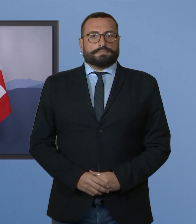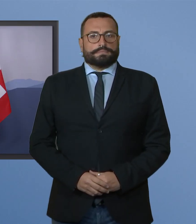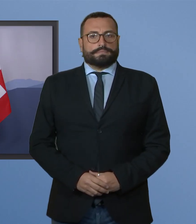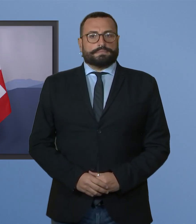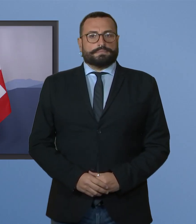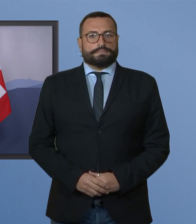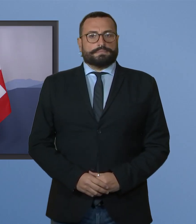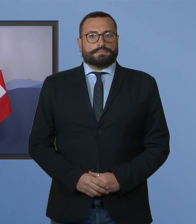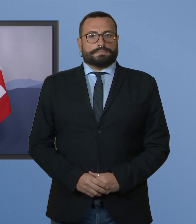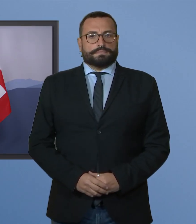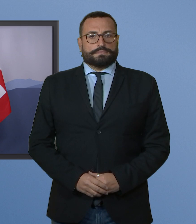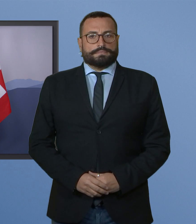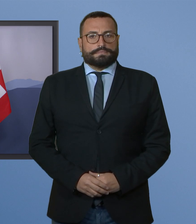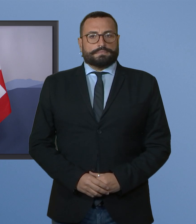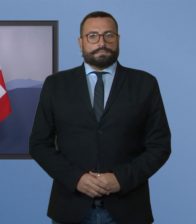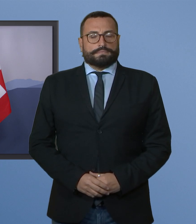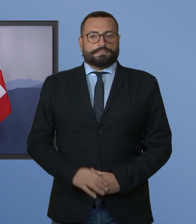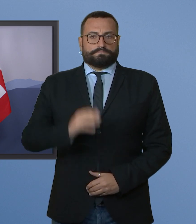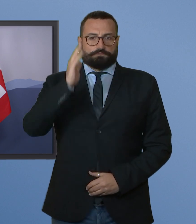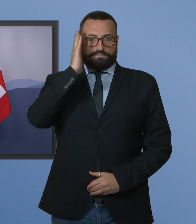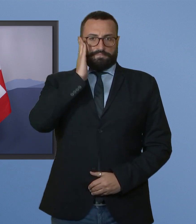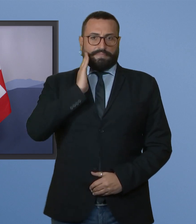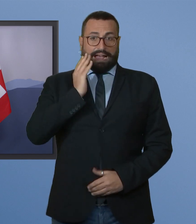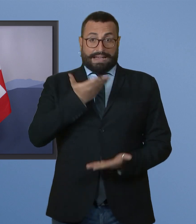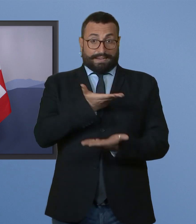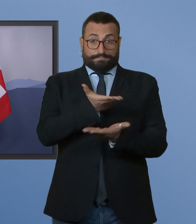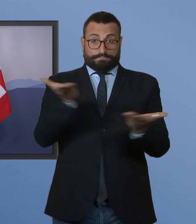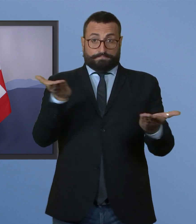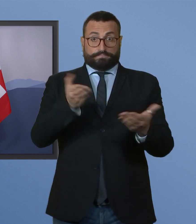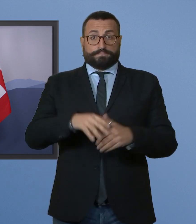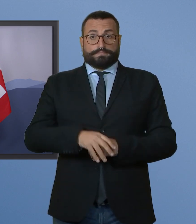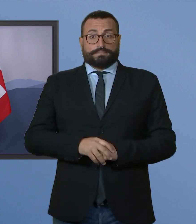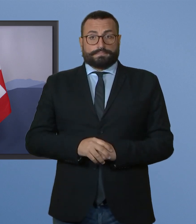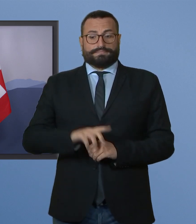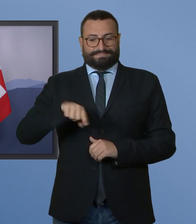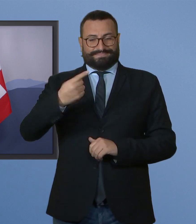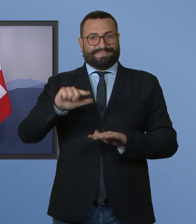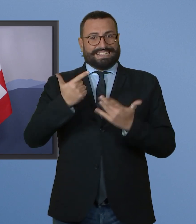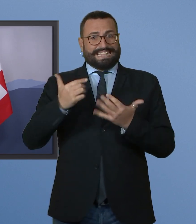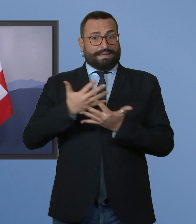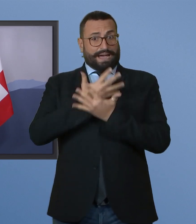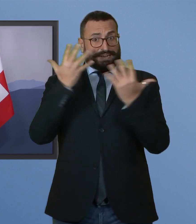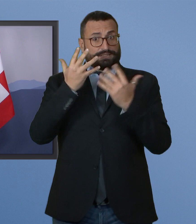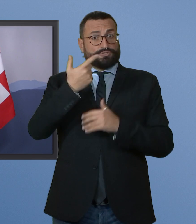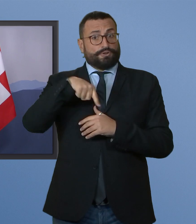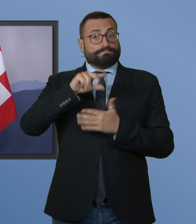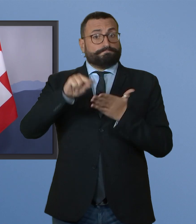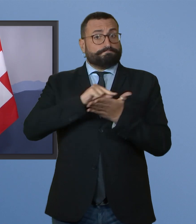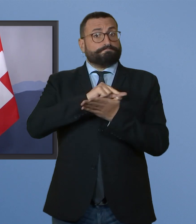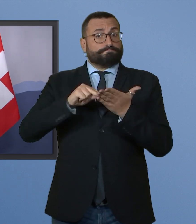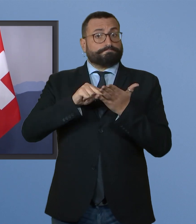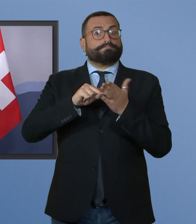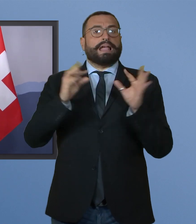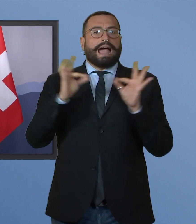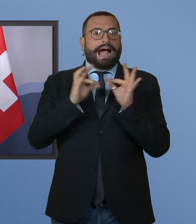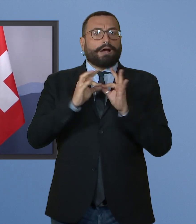cerco sito e yen cerco assicurare concittadine e cari concittadini il 7 marzo 2021 saremo chiamati a esprimersi